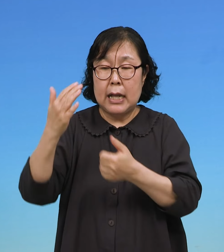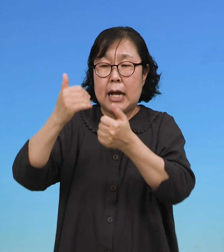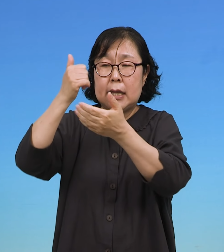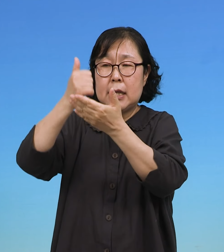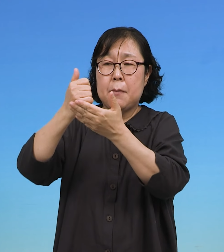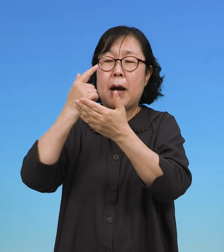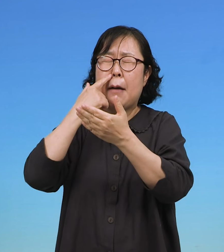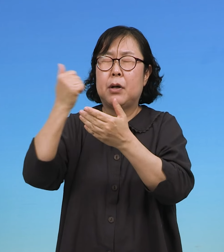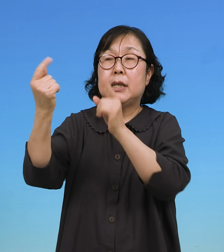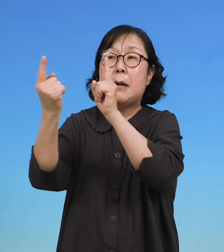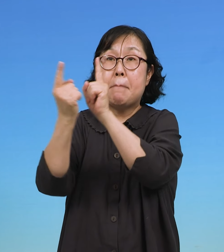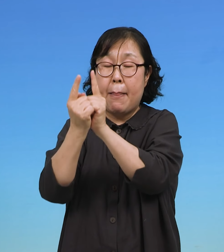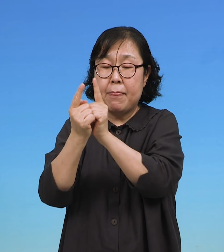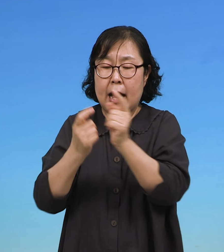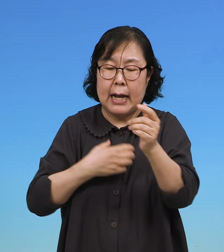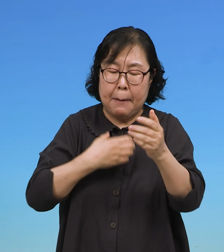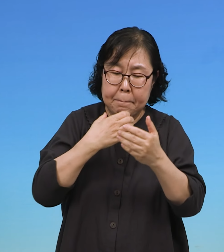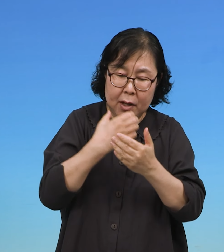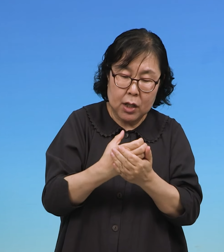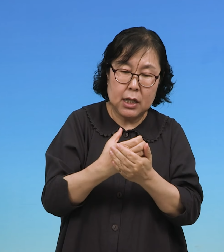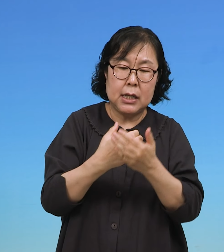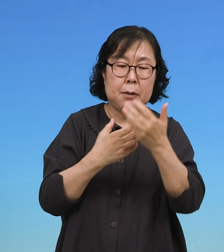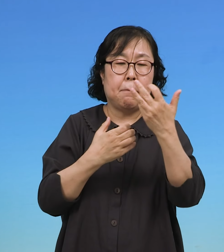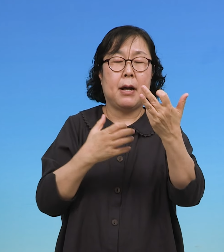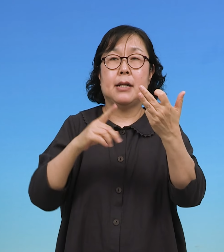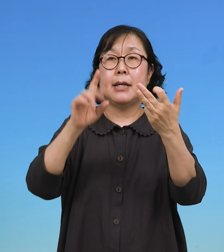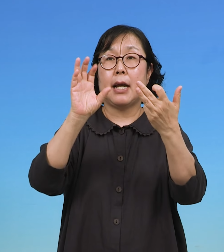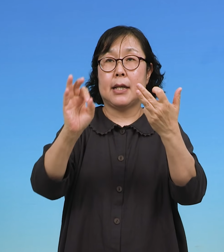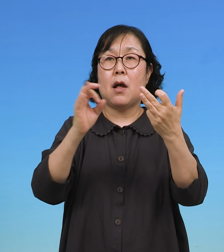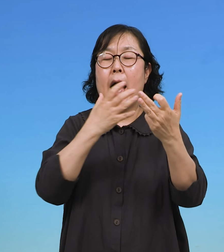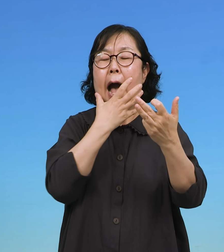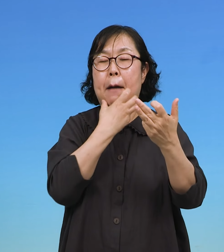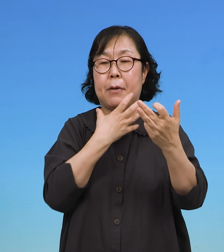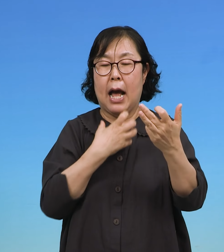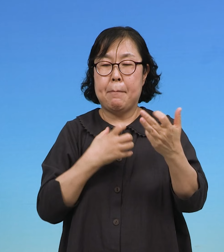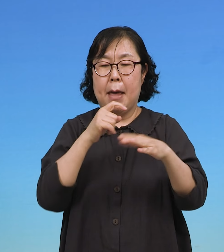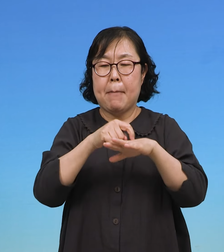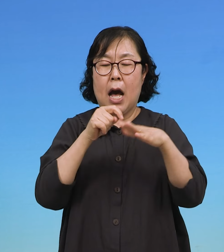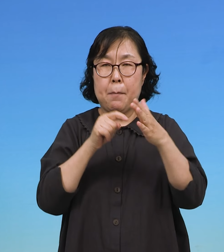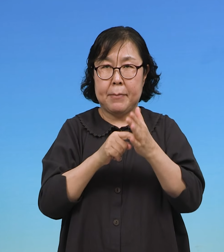감격이 18장에서 아브라함의 오지랖을 만든 거예요.